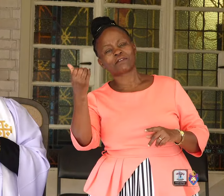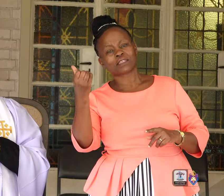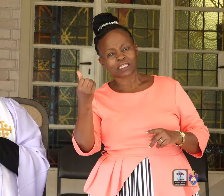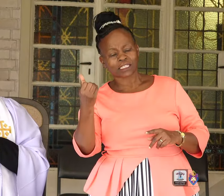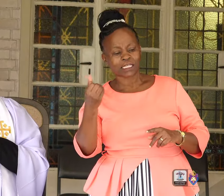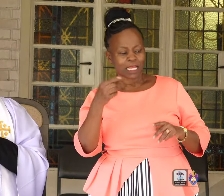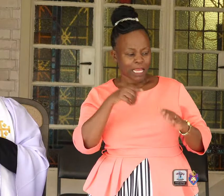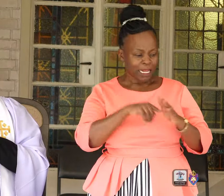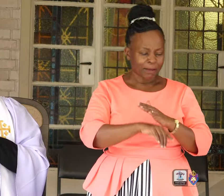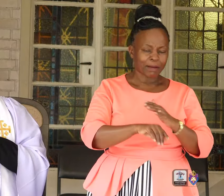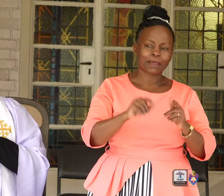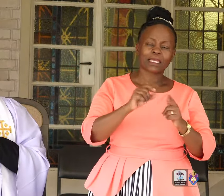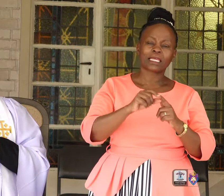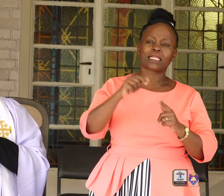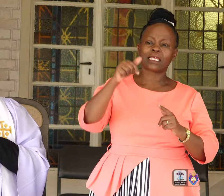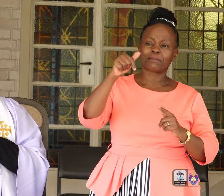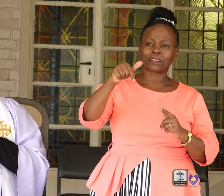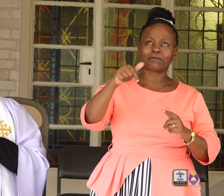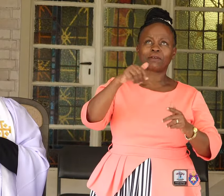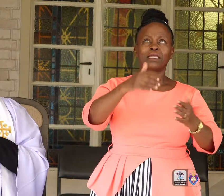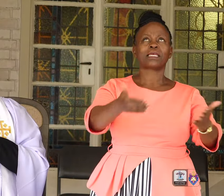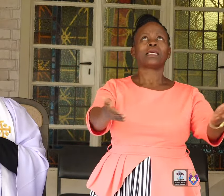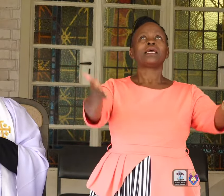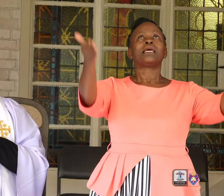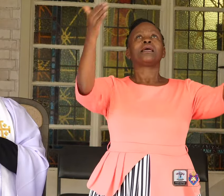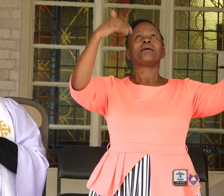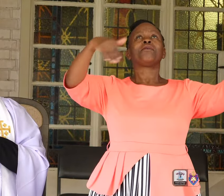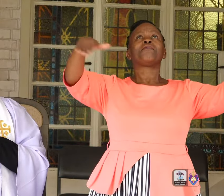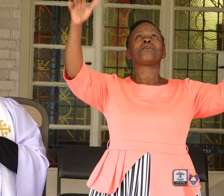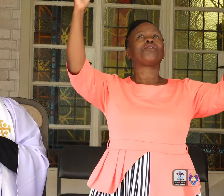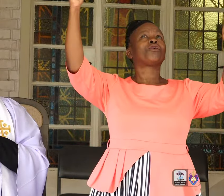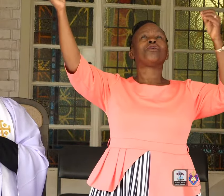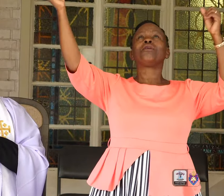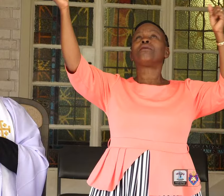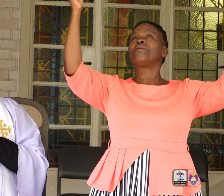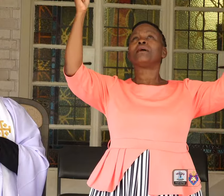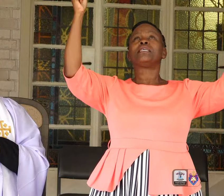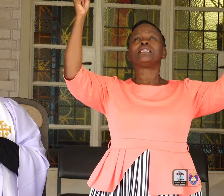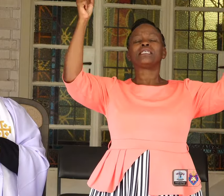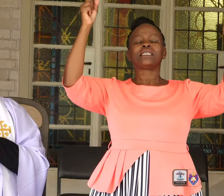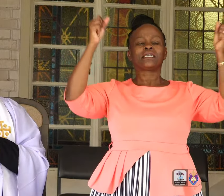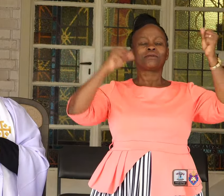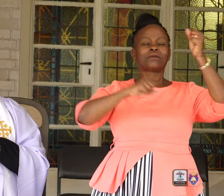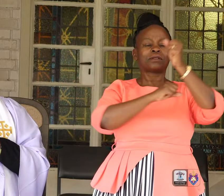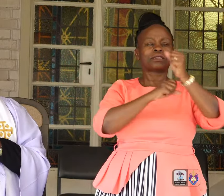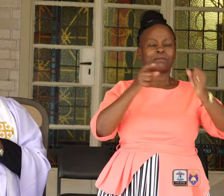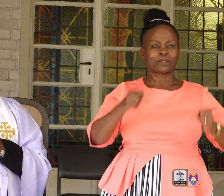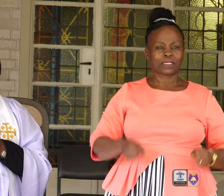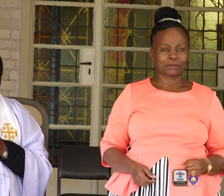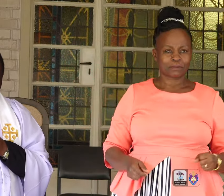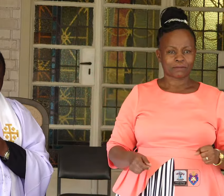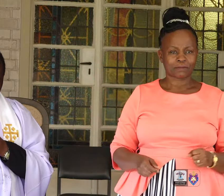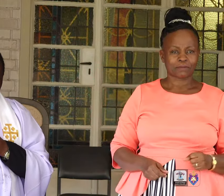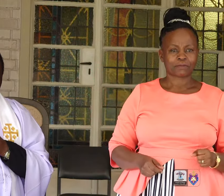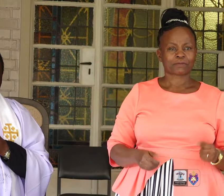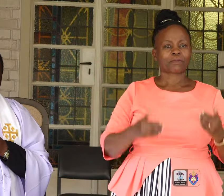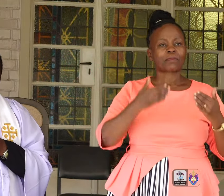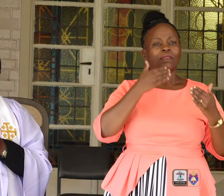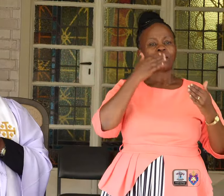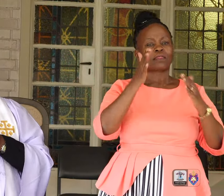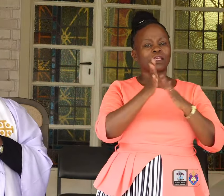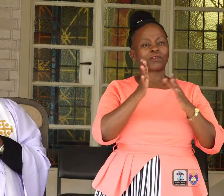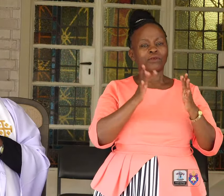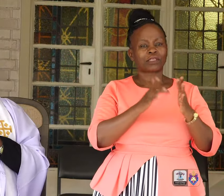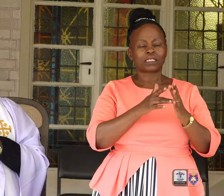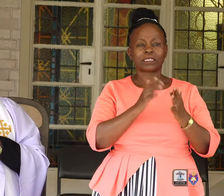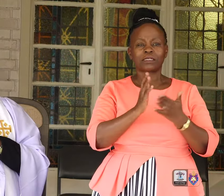bayingidde P7, bateke maaso ga Katonda nga bwali Katonda ajja kubawanirira. Webale Yesu kubanga gwe